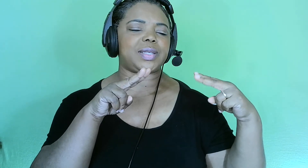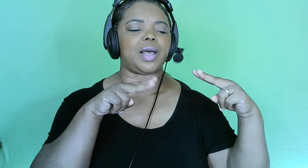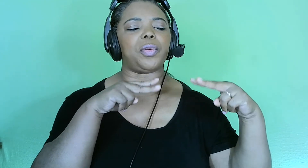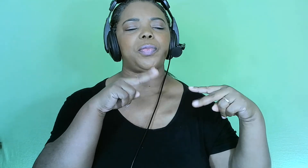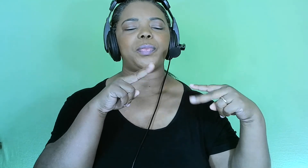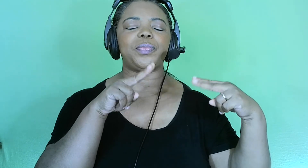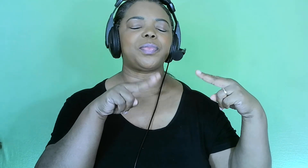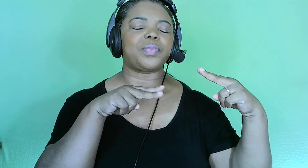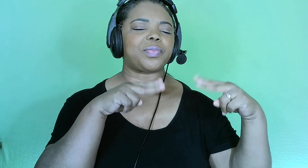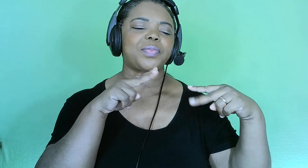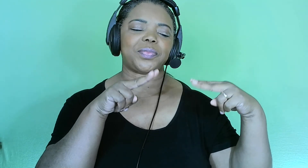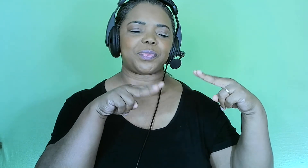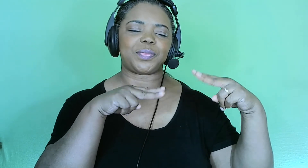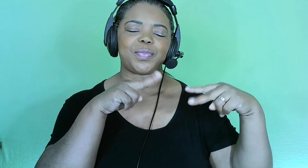expressão.